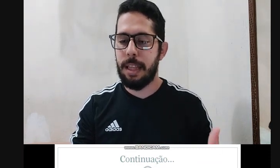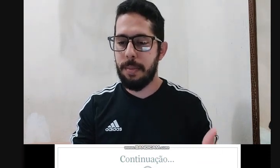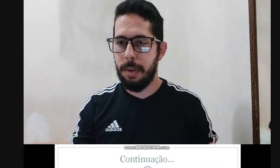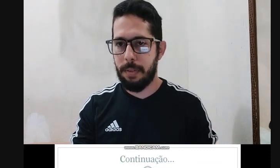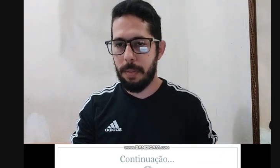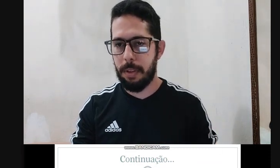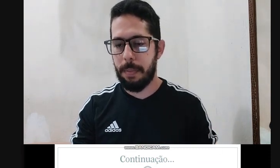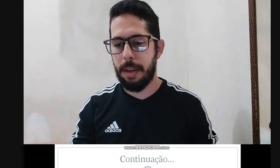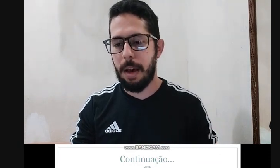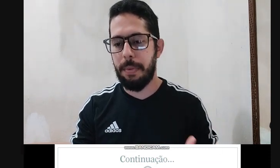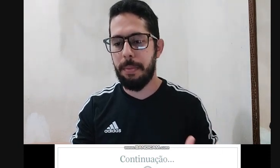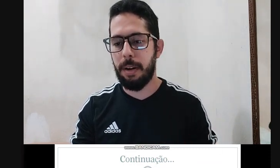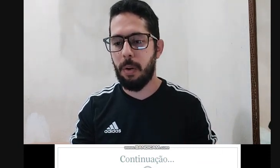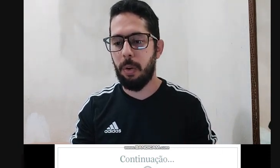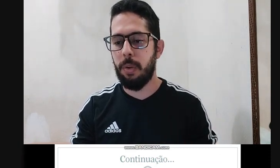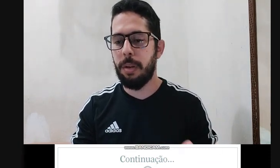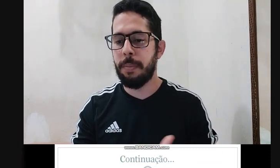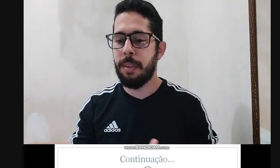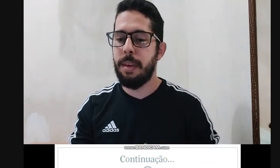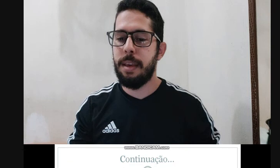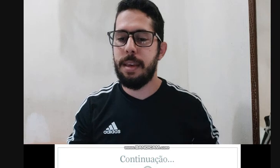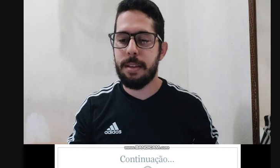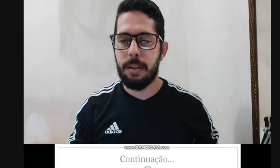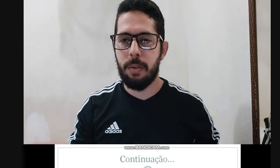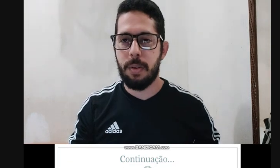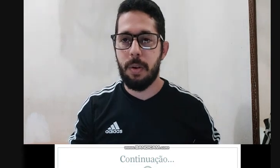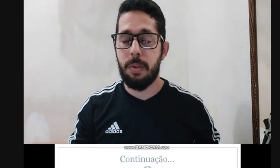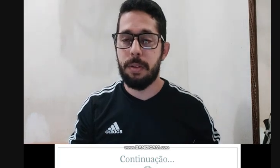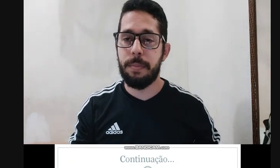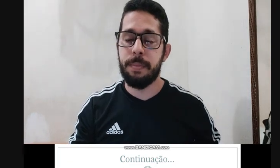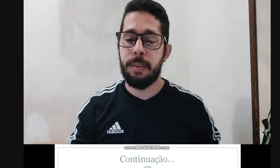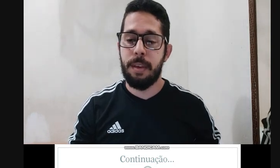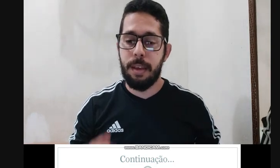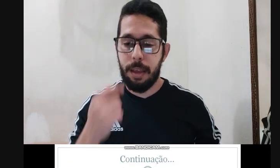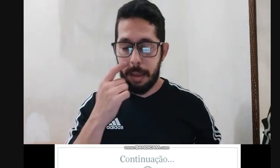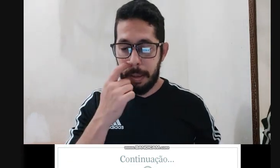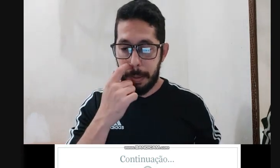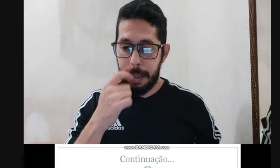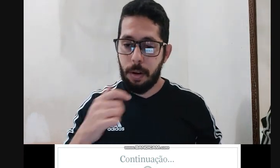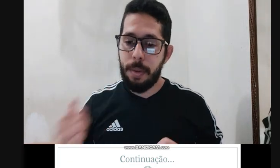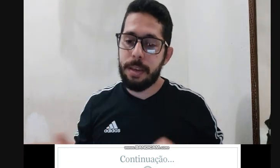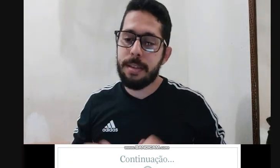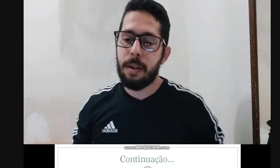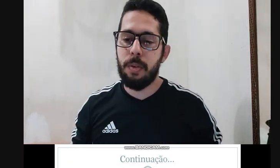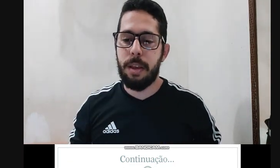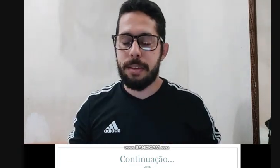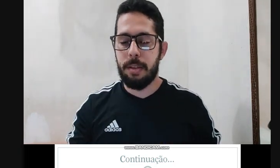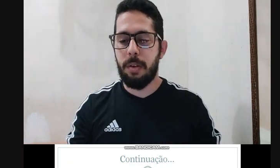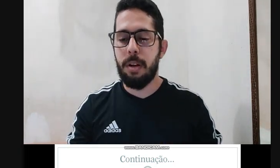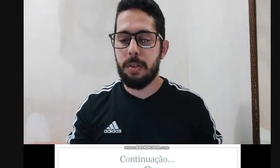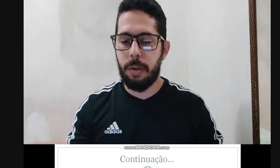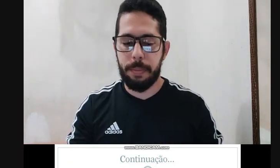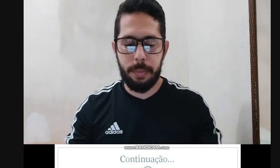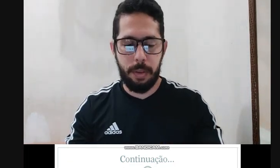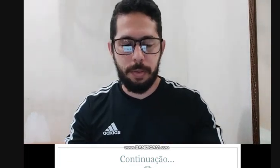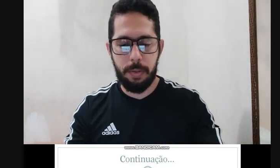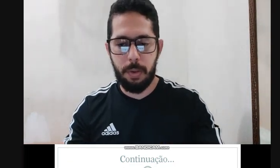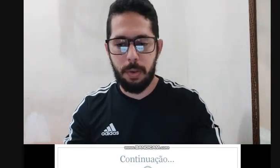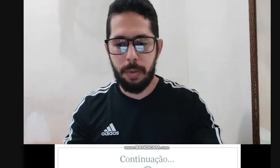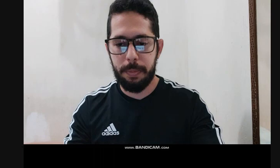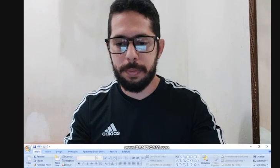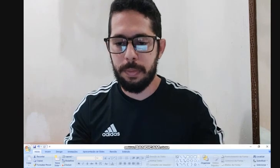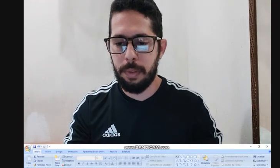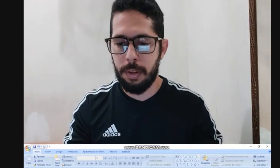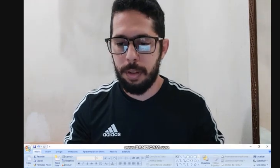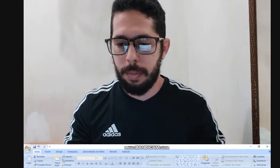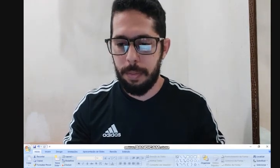ela também vai multiplicar a primeira coluna e a segunda coluna. E como é que isso acontece? Olha só, eu